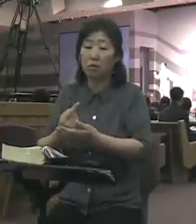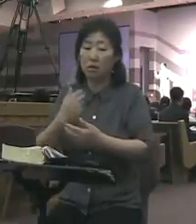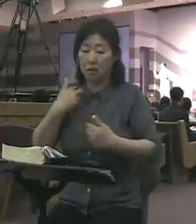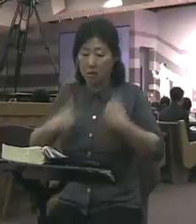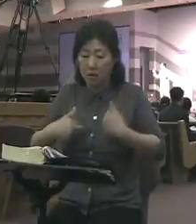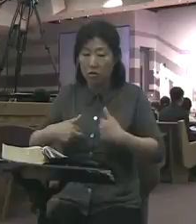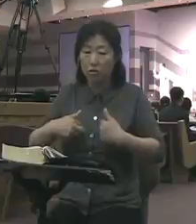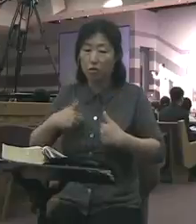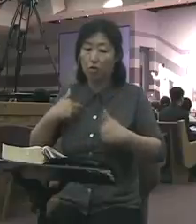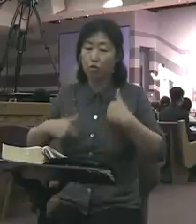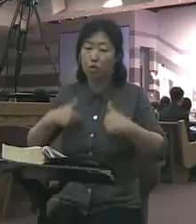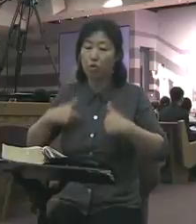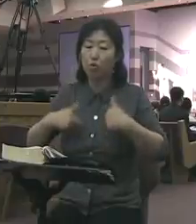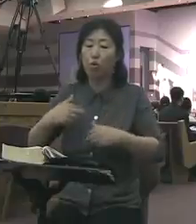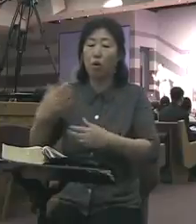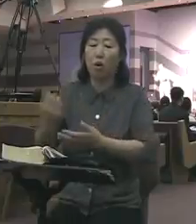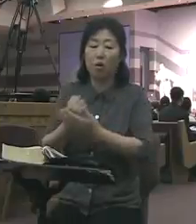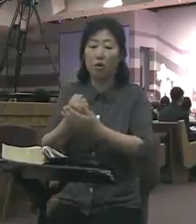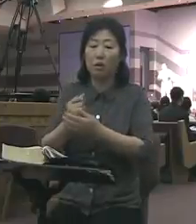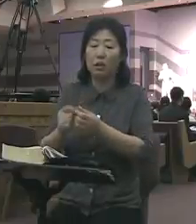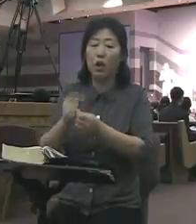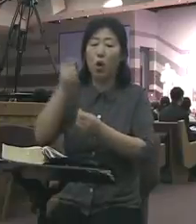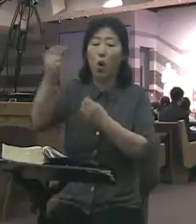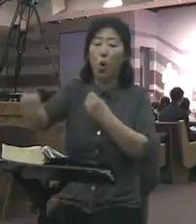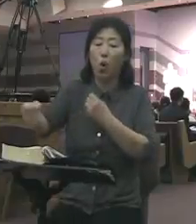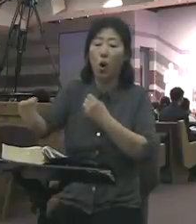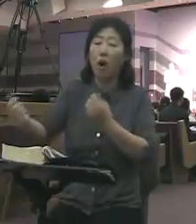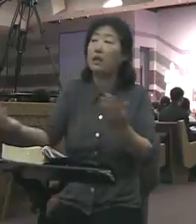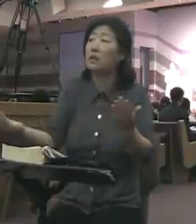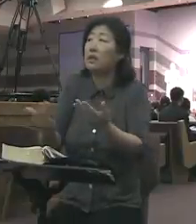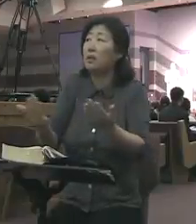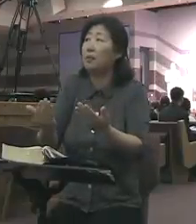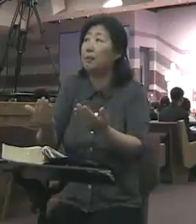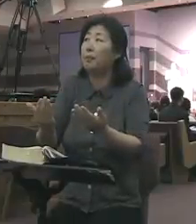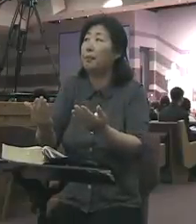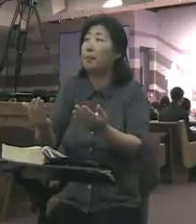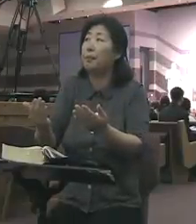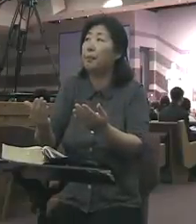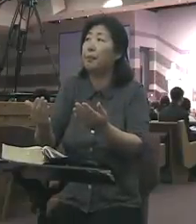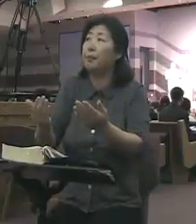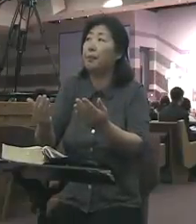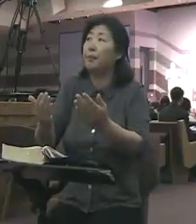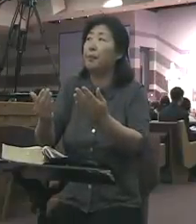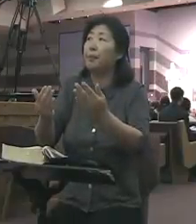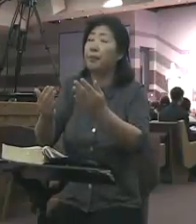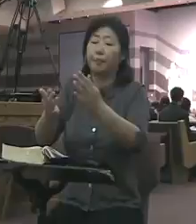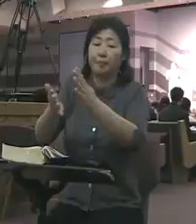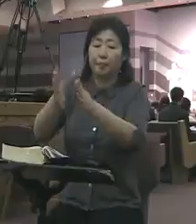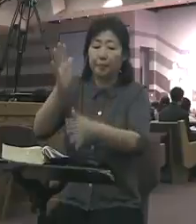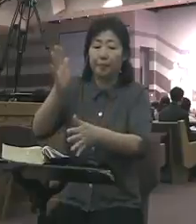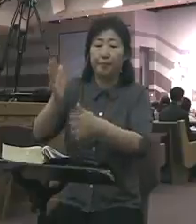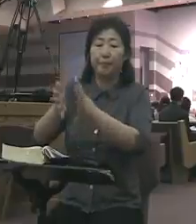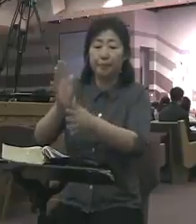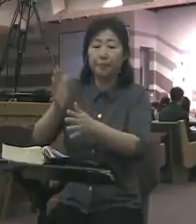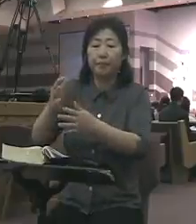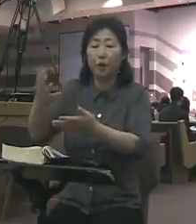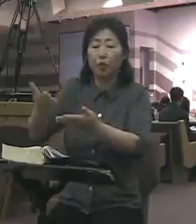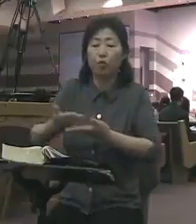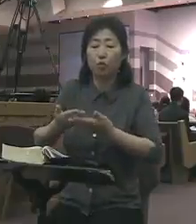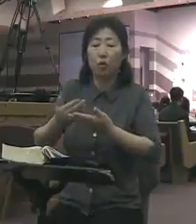있는 영원한 기업으로 주시기를 원하는 것입니다. 하나님을 나의 great reward, 하나님이야말로